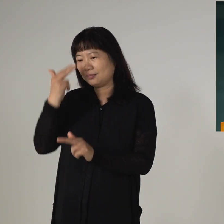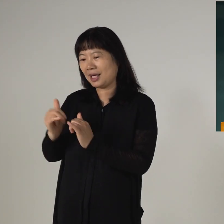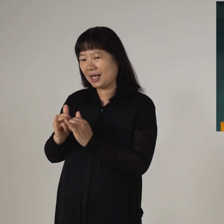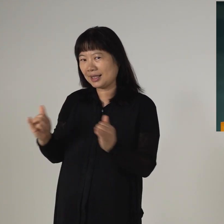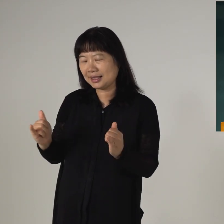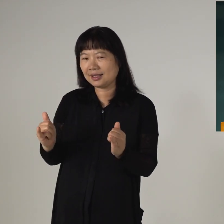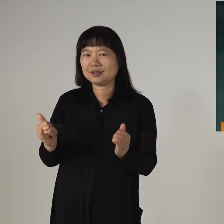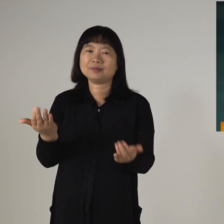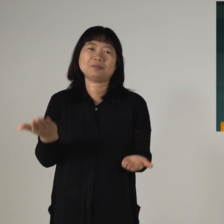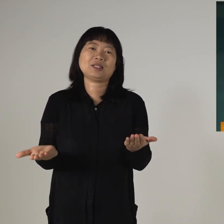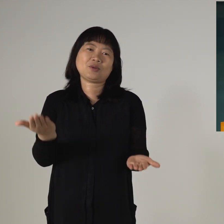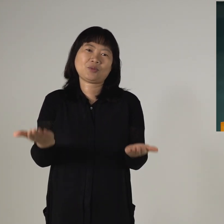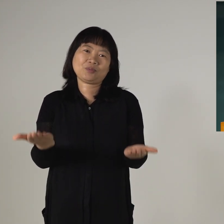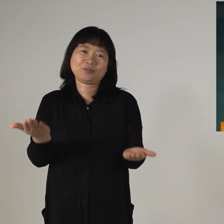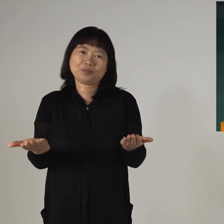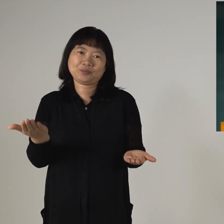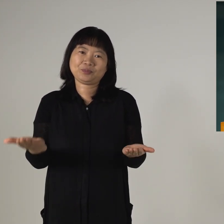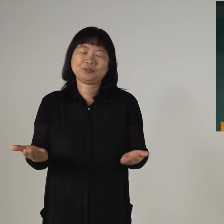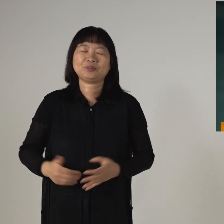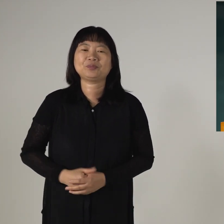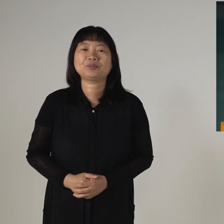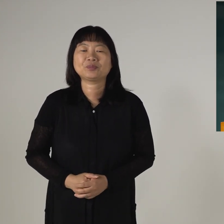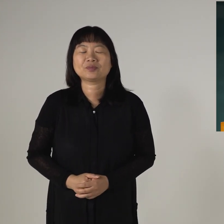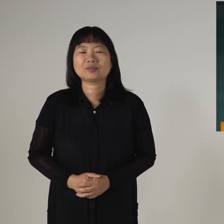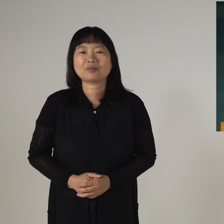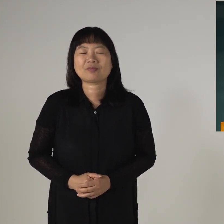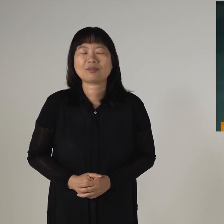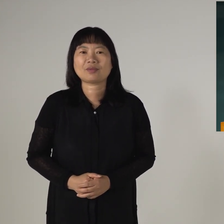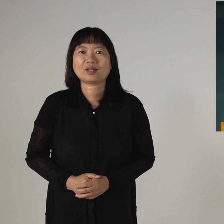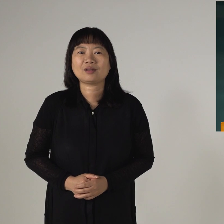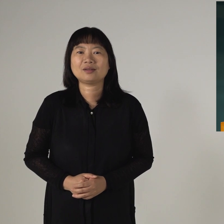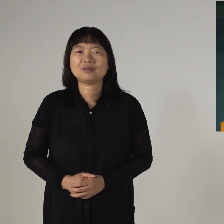이야기 장치입니다. 그래서 우리는 오늘 이